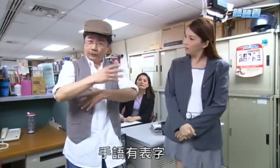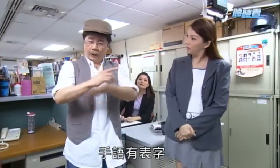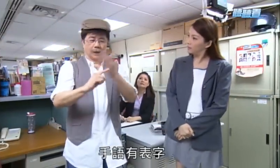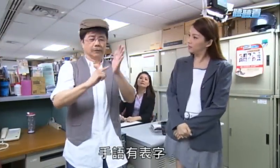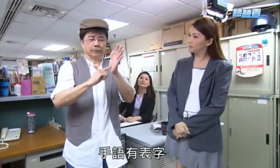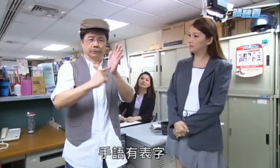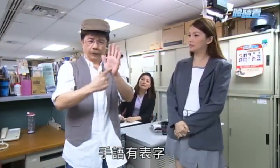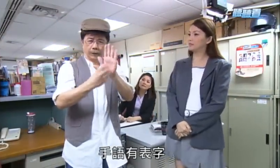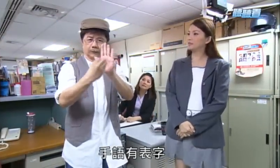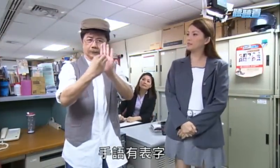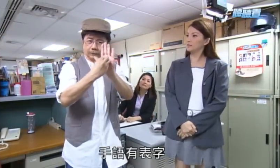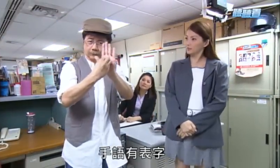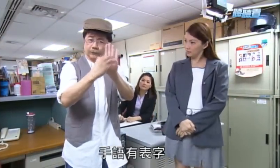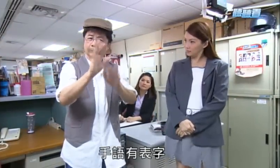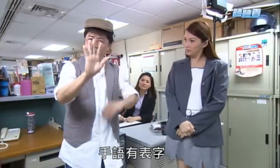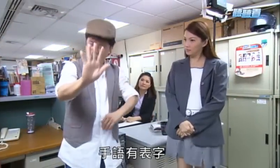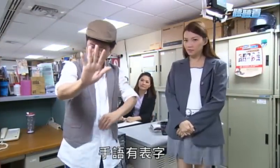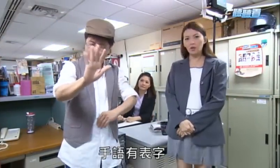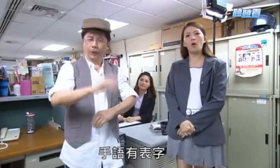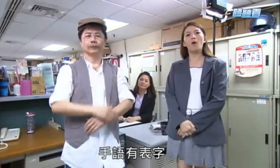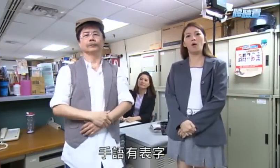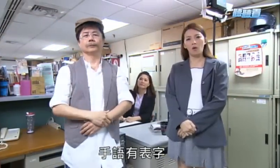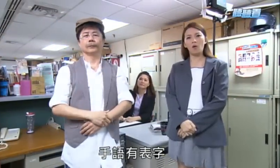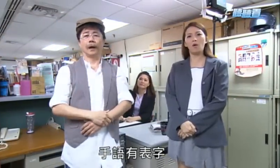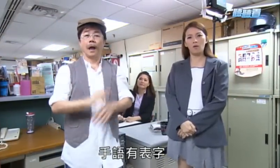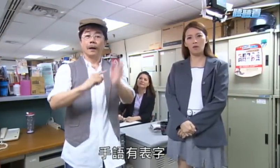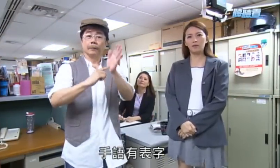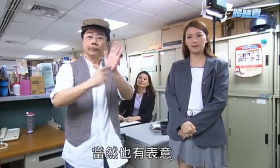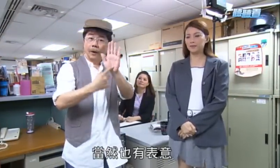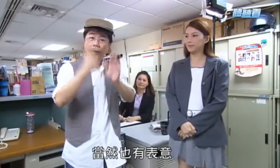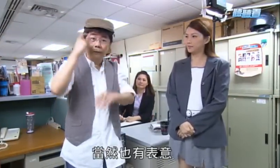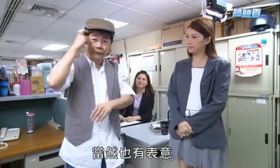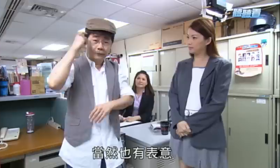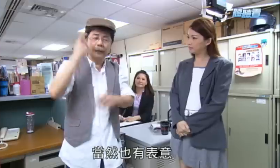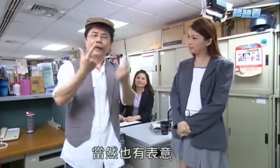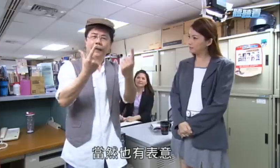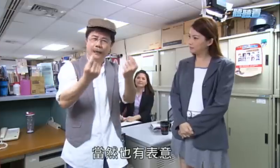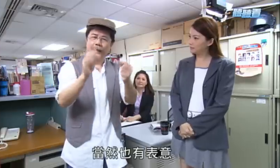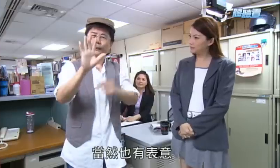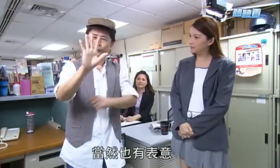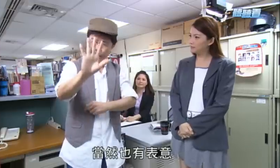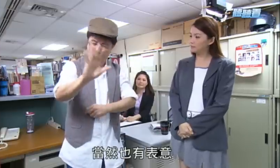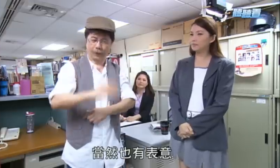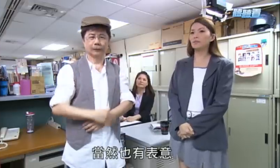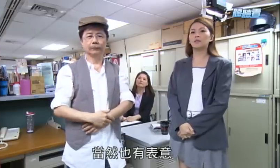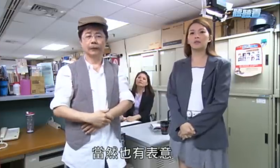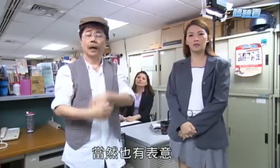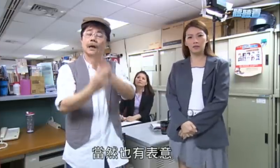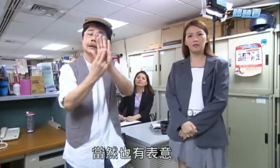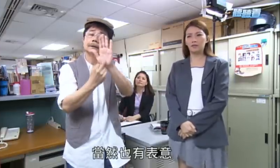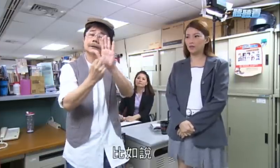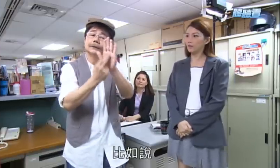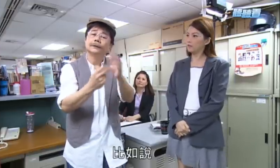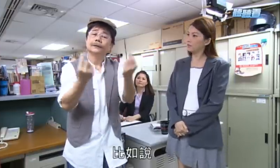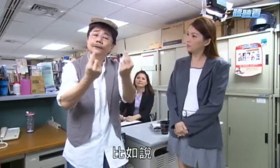手语啊，有表字，当然也有表意，比如说。